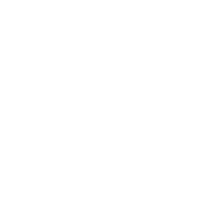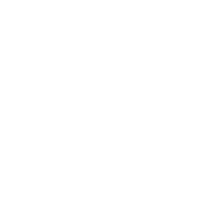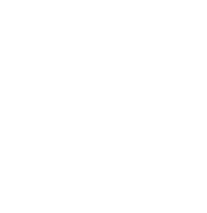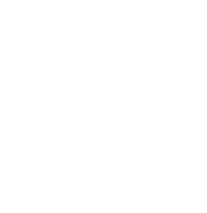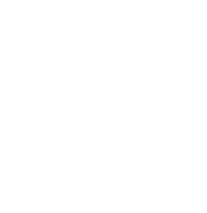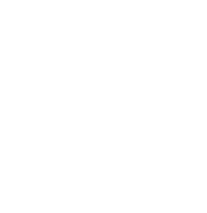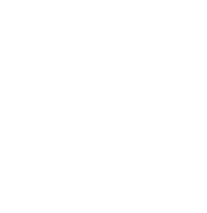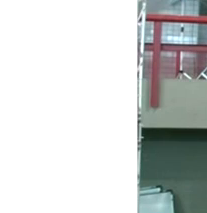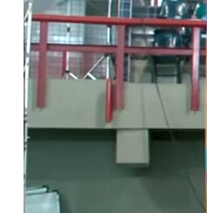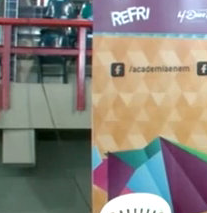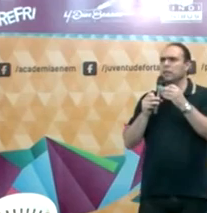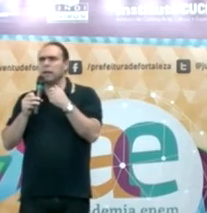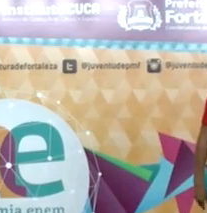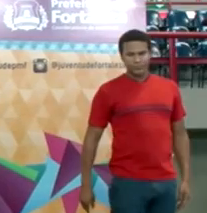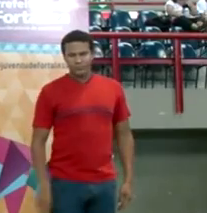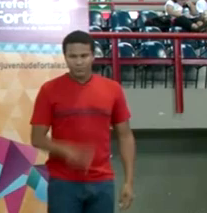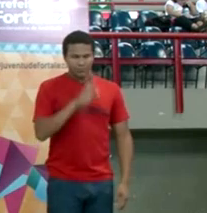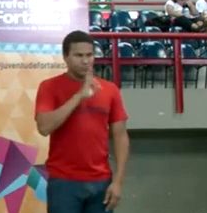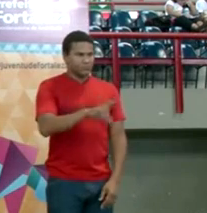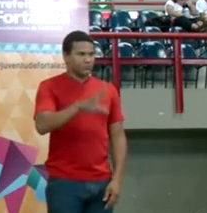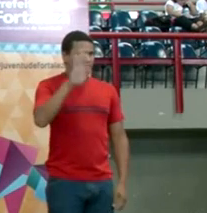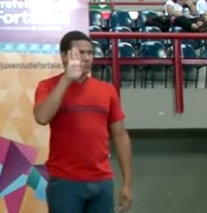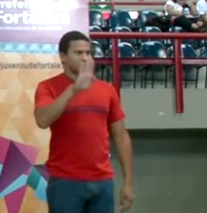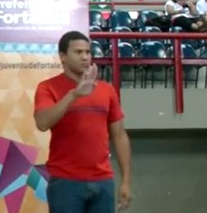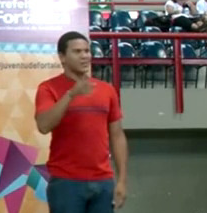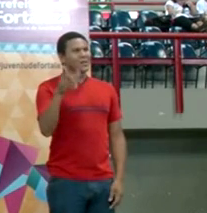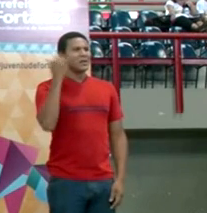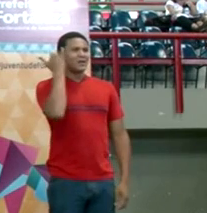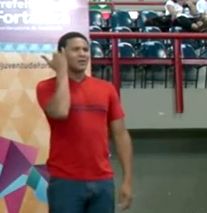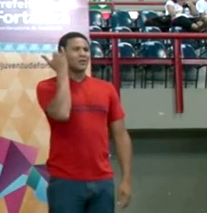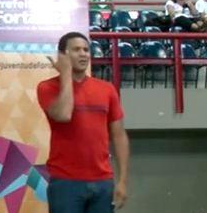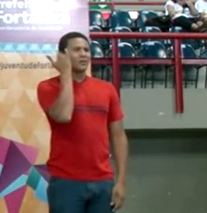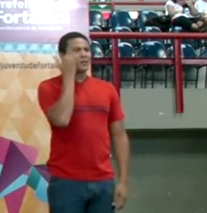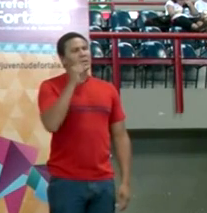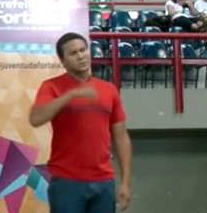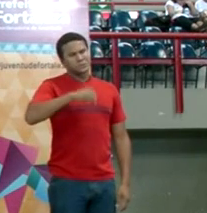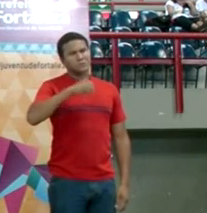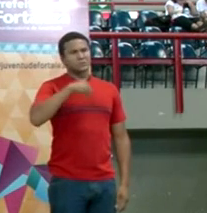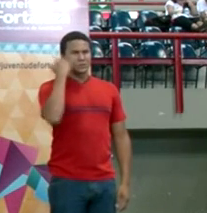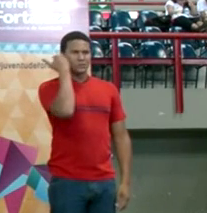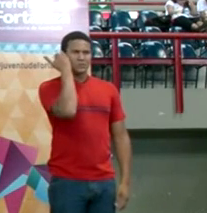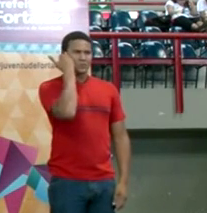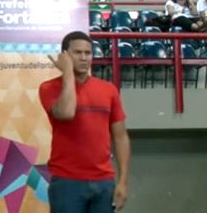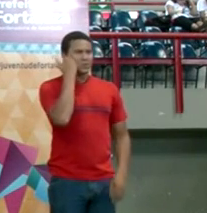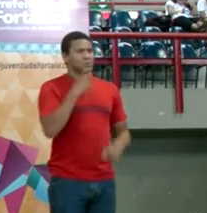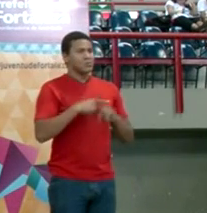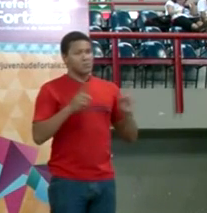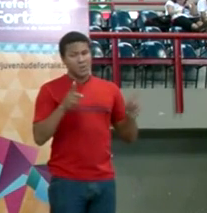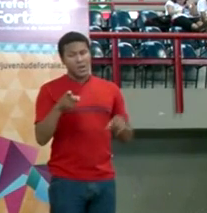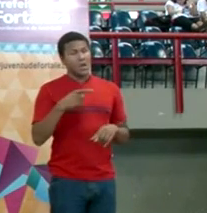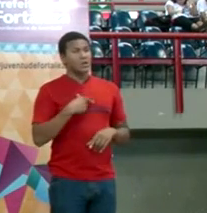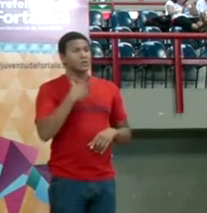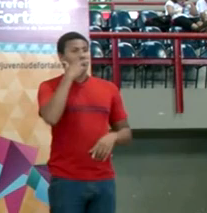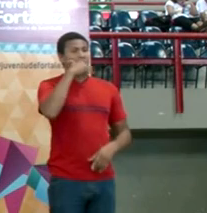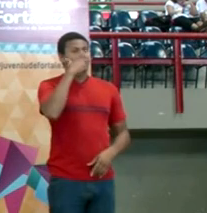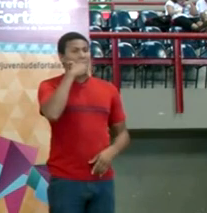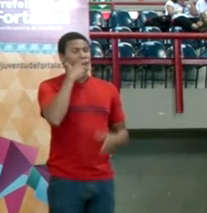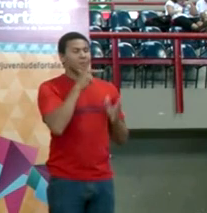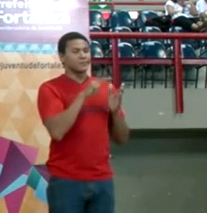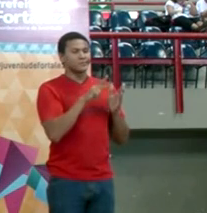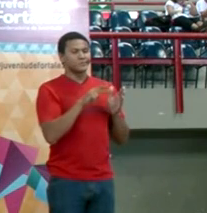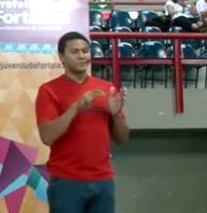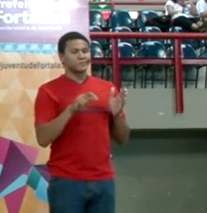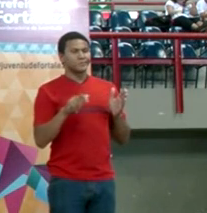B. Alexandre, essa questão dá muito trabalho, Alexandre. Dá. Mas o que é que eu estou querendo mostrar para vocês? Eu estou querendo mostrar aquilo que